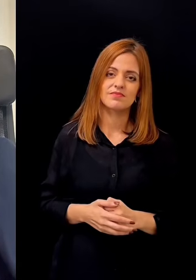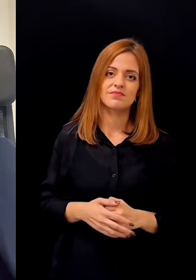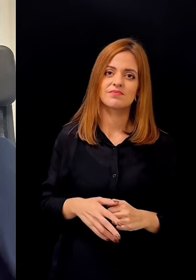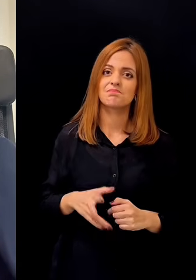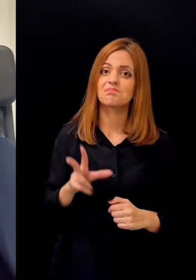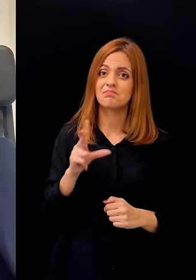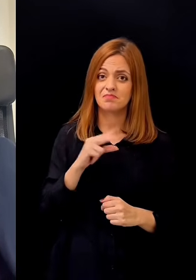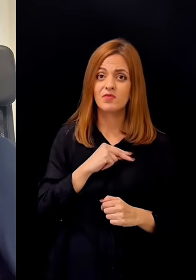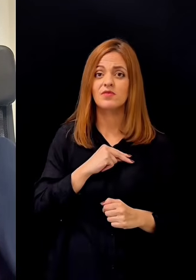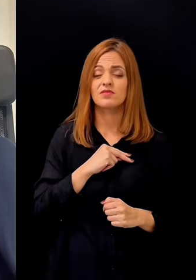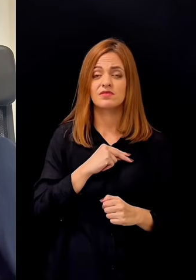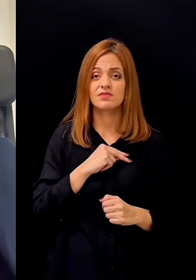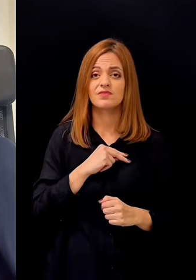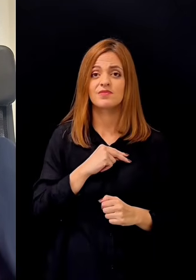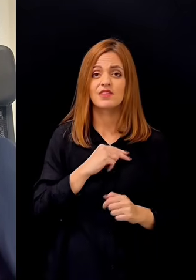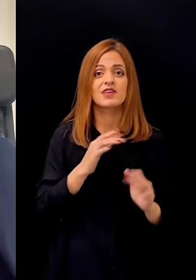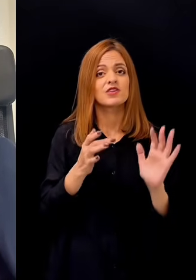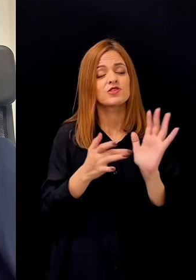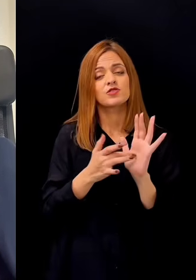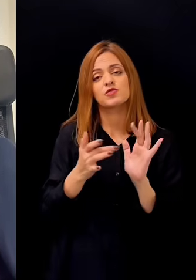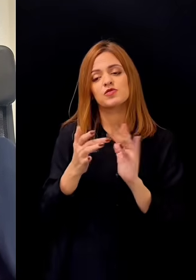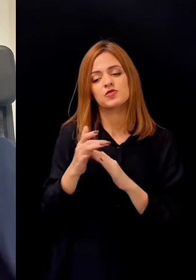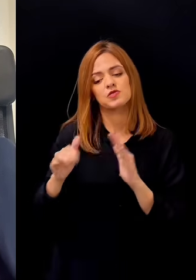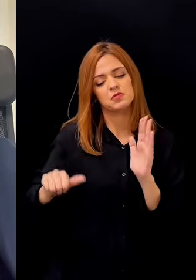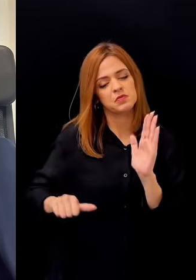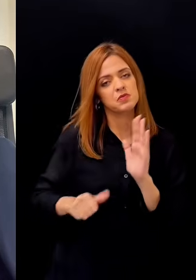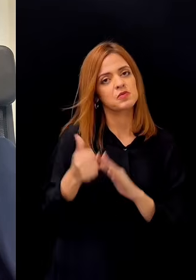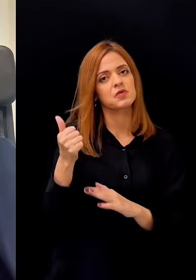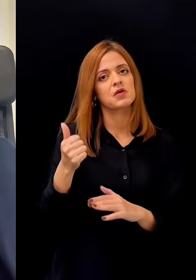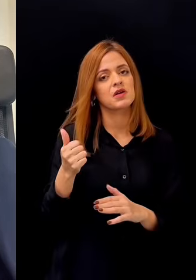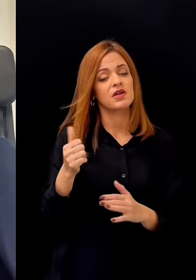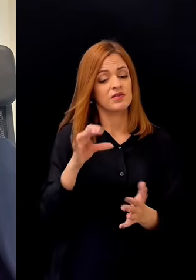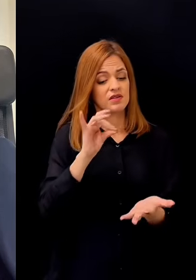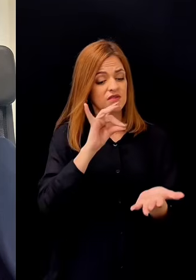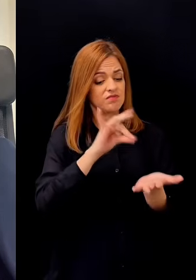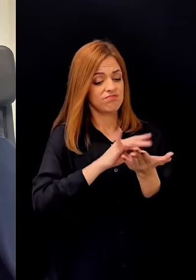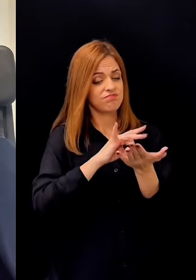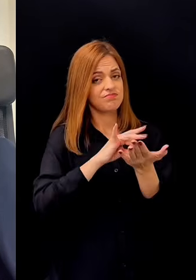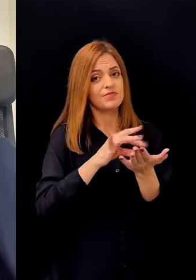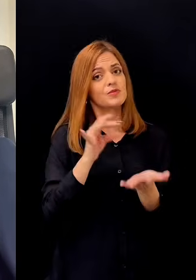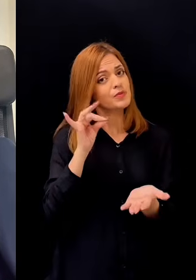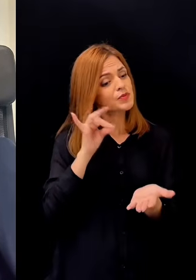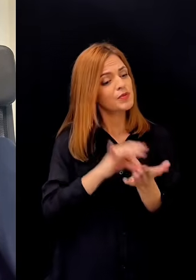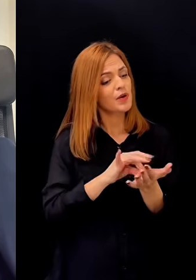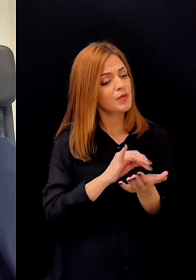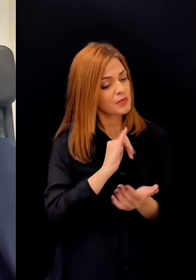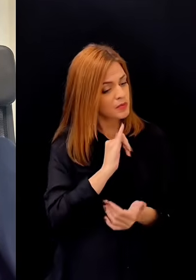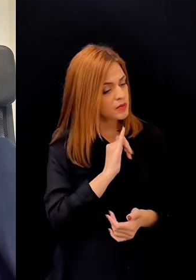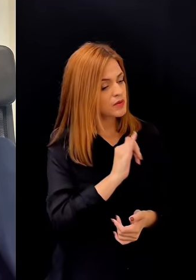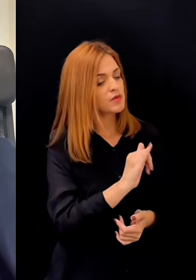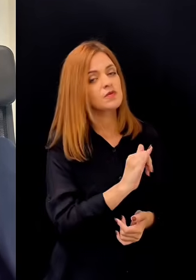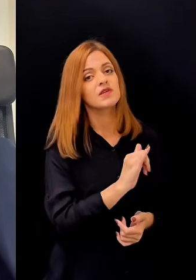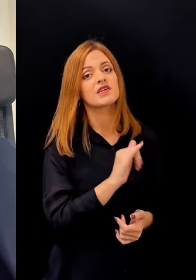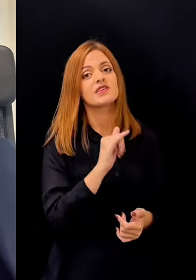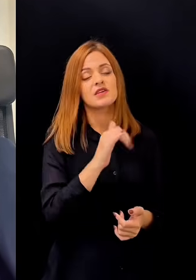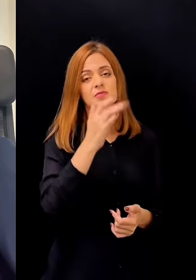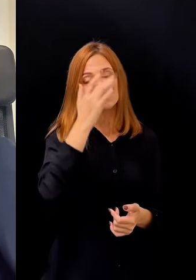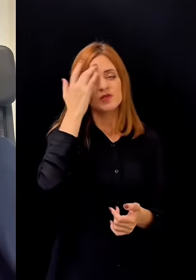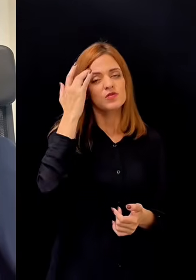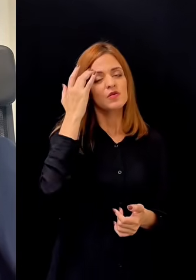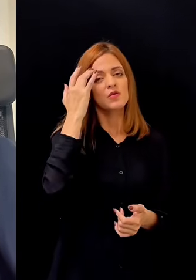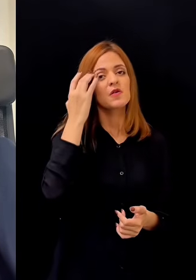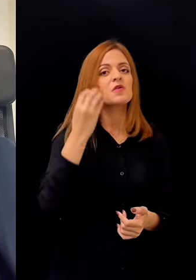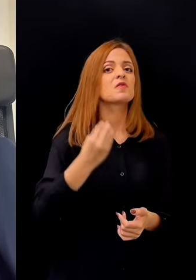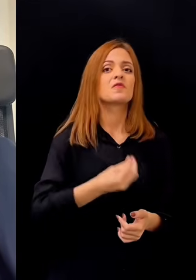Jesus disse a primeira vez, na verdade te digo, que aquele que não nascer de novo.